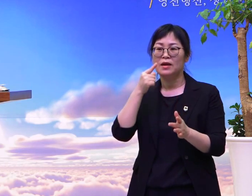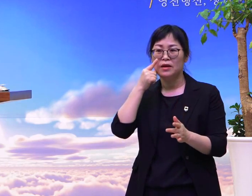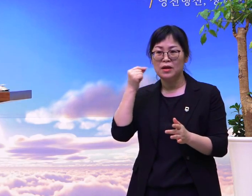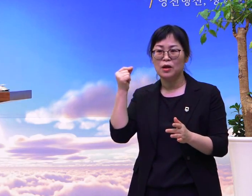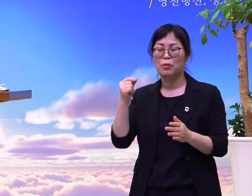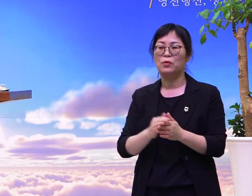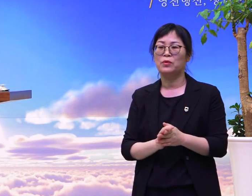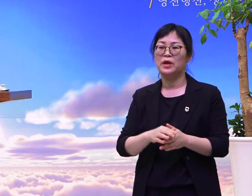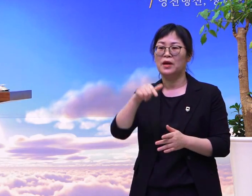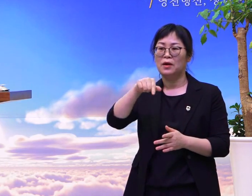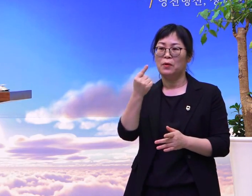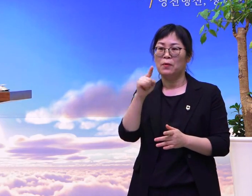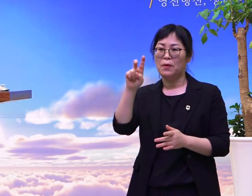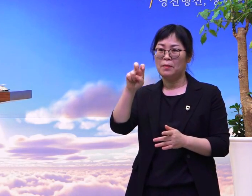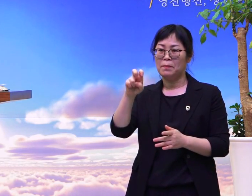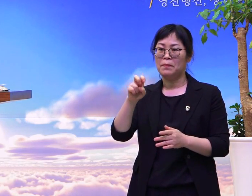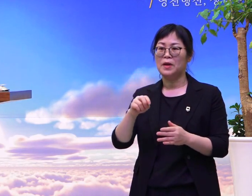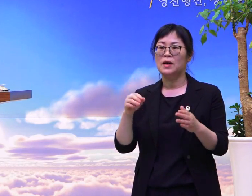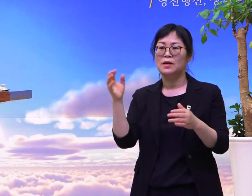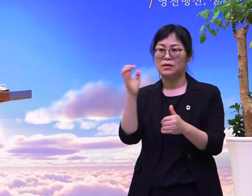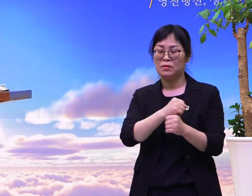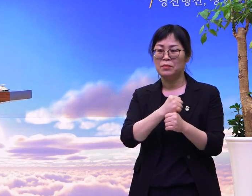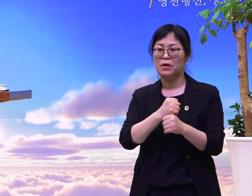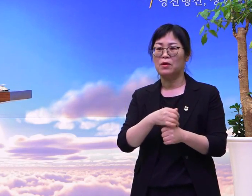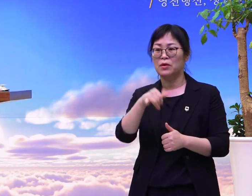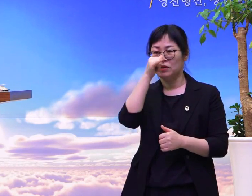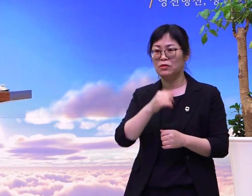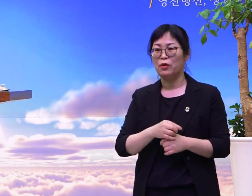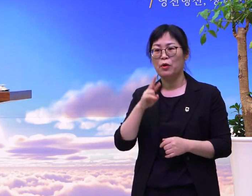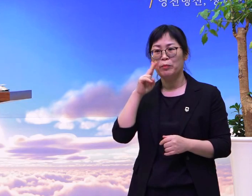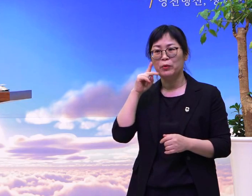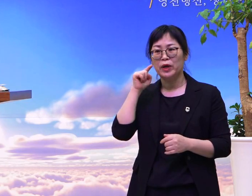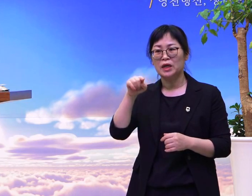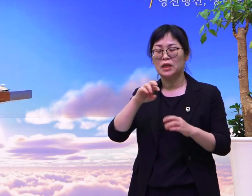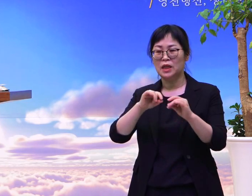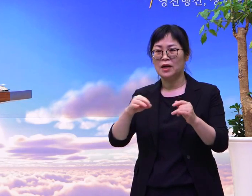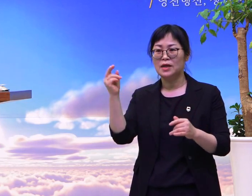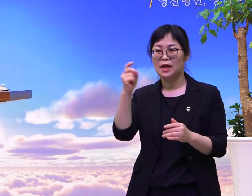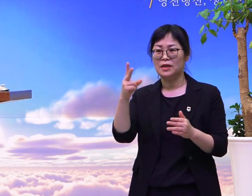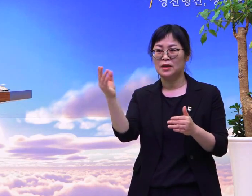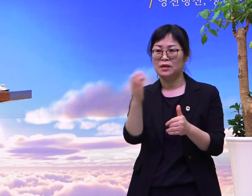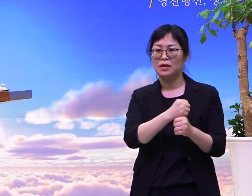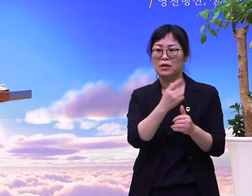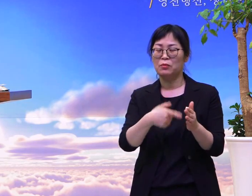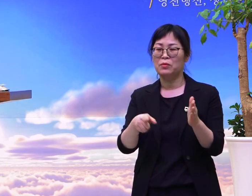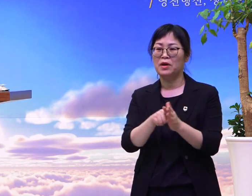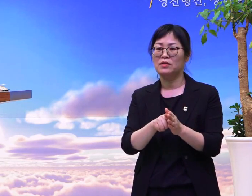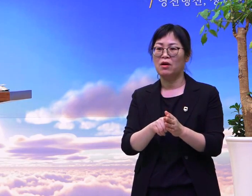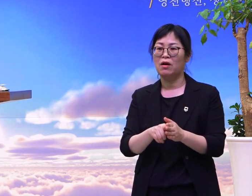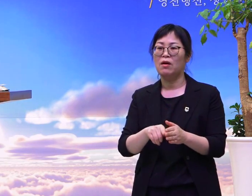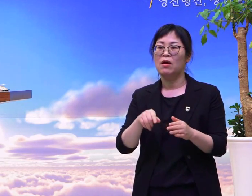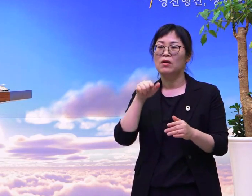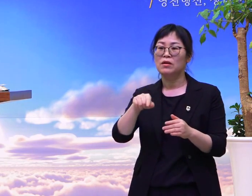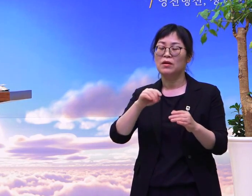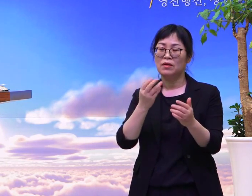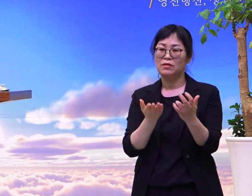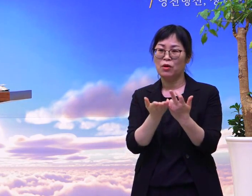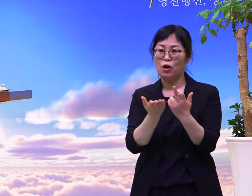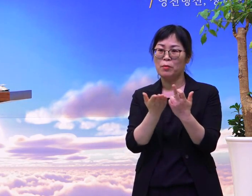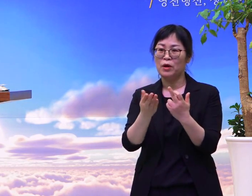일본군이 괌을 점령하고 있었는데 이 괌을 미국이 탈환하기 위해서 일본군을 공격했습니다. 괌을 공격했는데